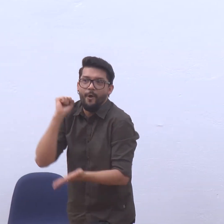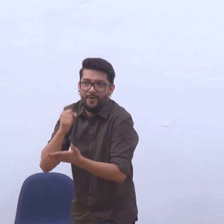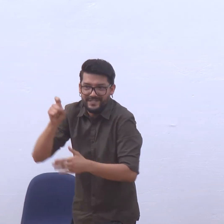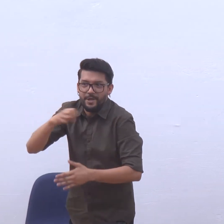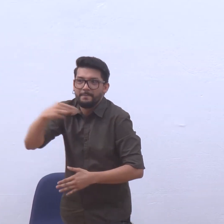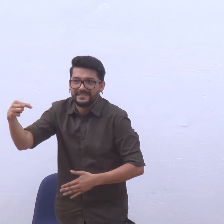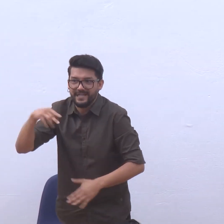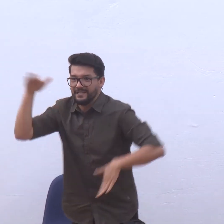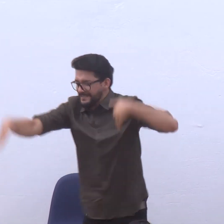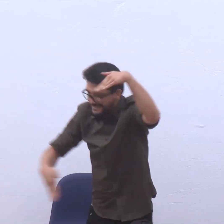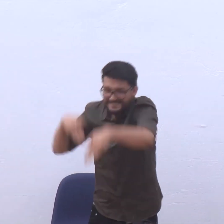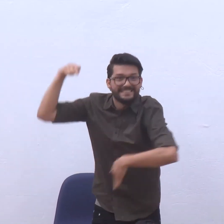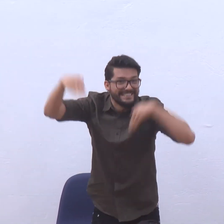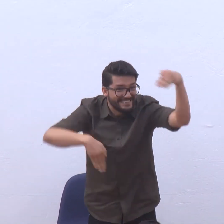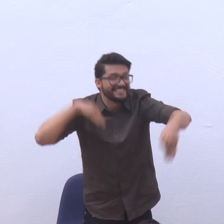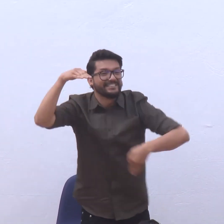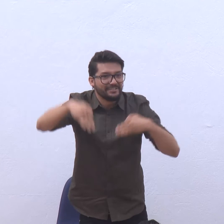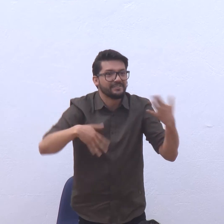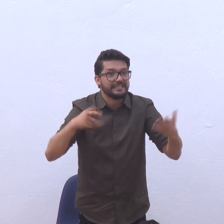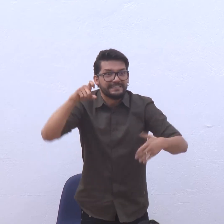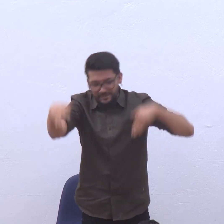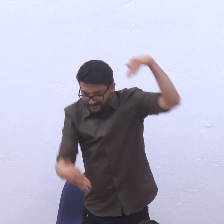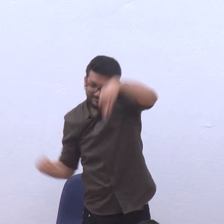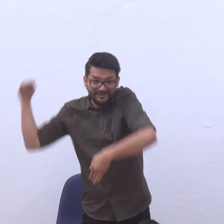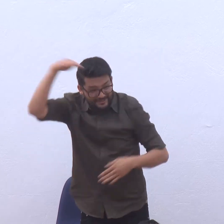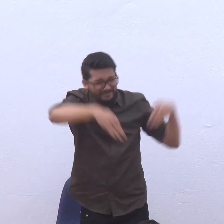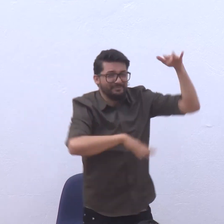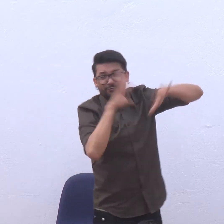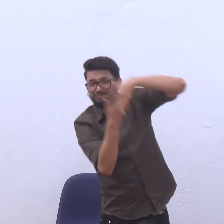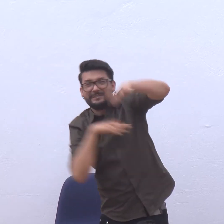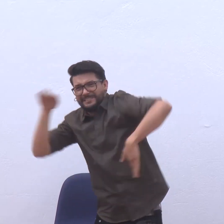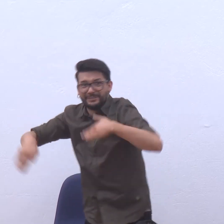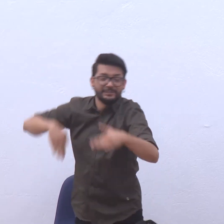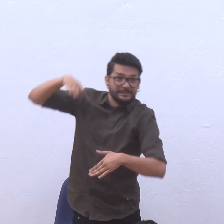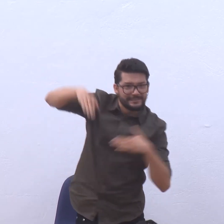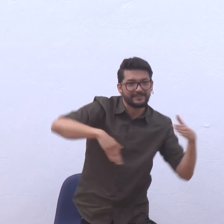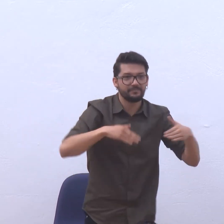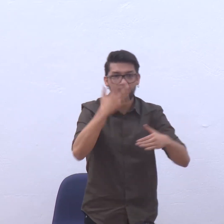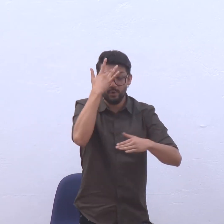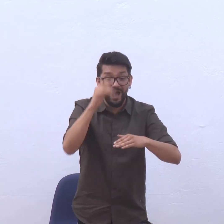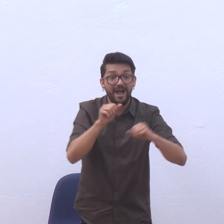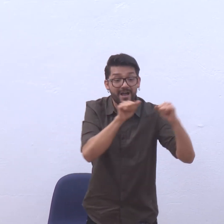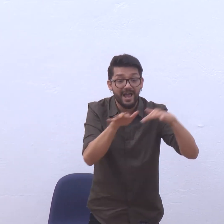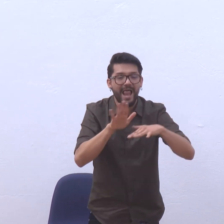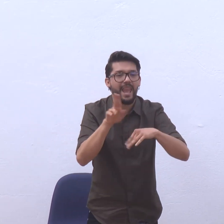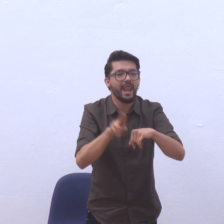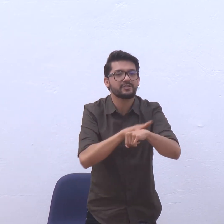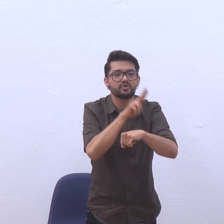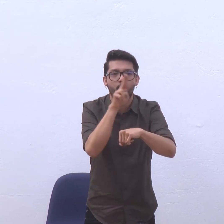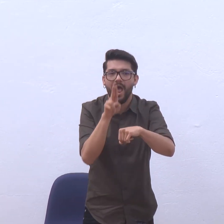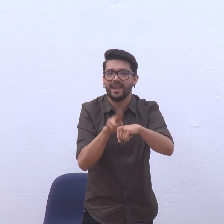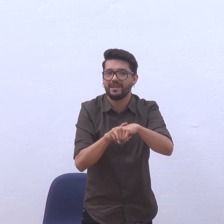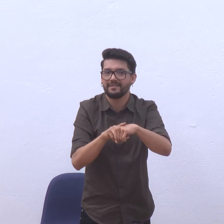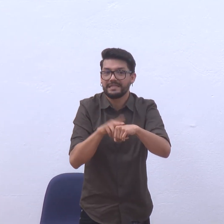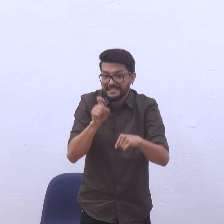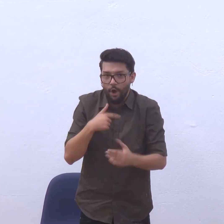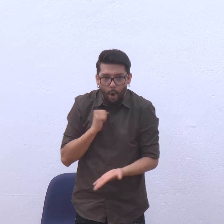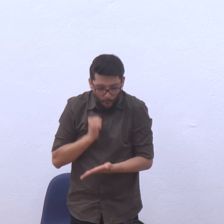Nadar. Se ve usted obligado a nadar. Y entonces Ezequiel empieza a nadar en ese río. Ya no es de